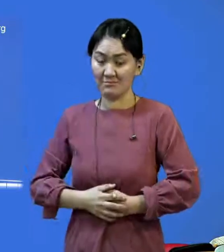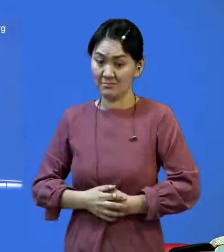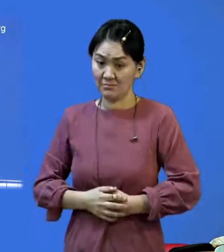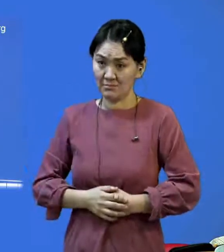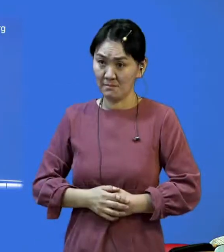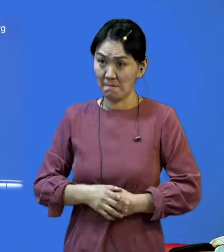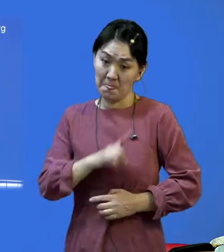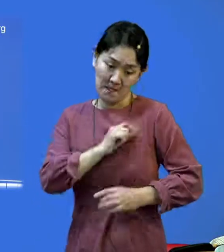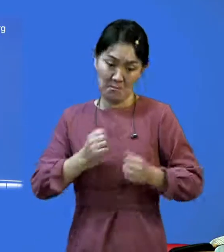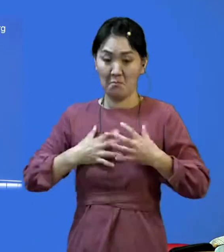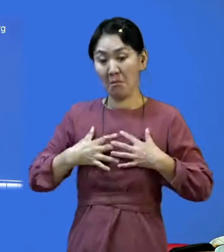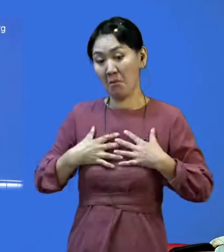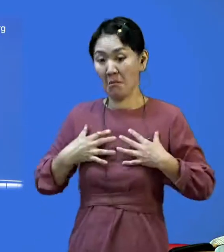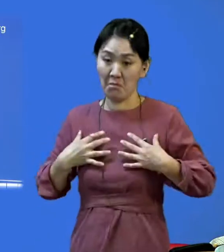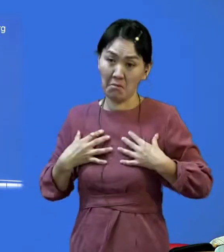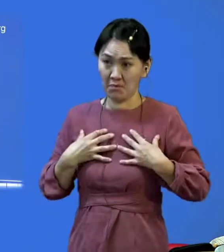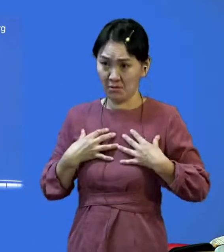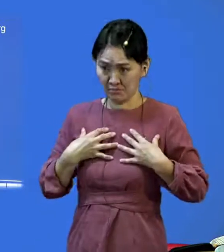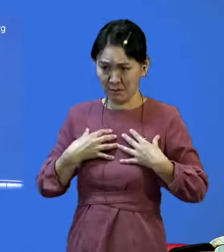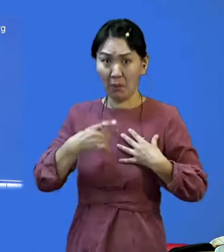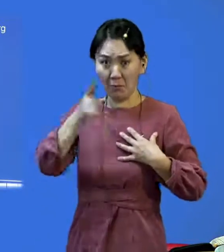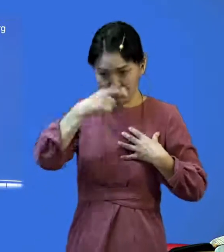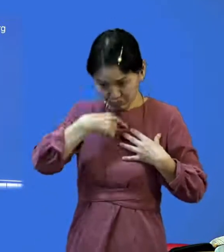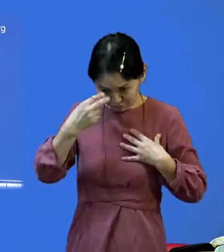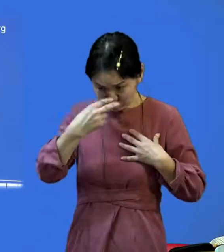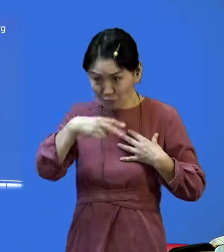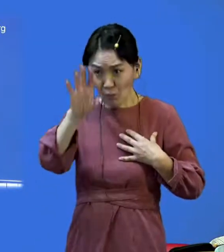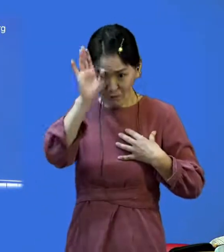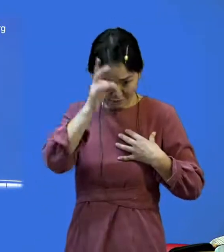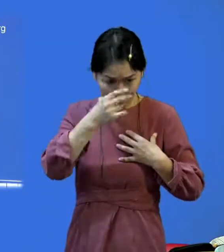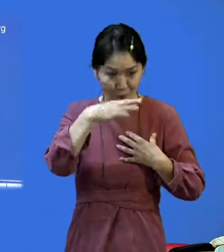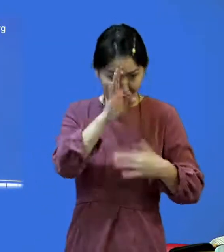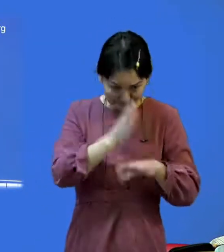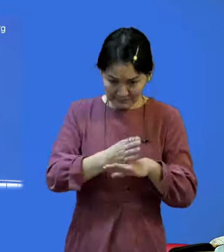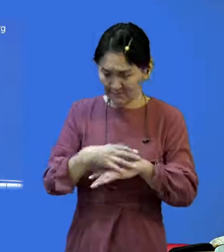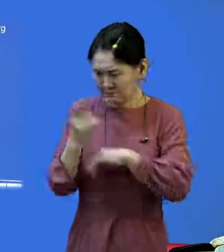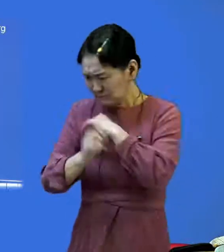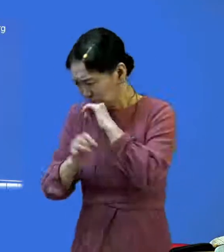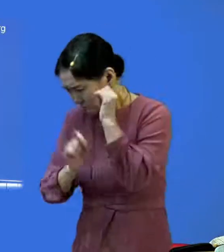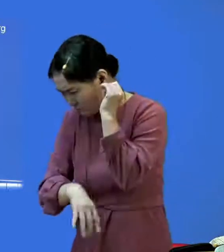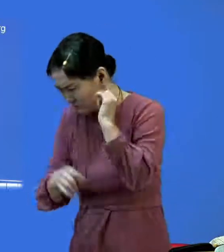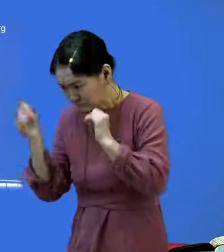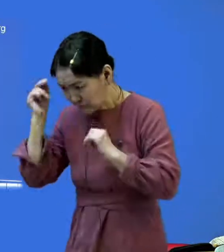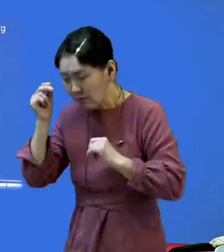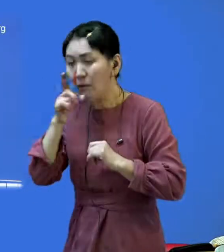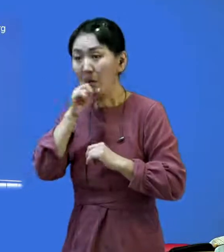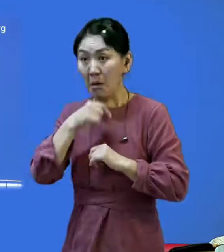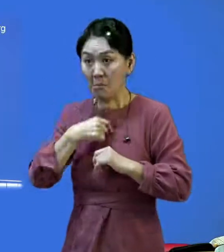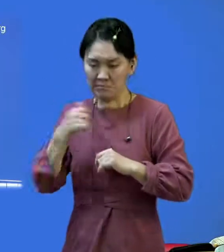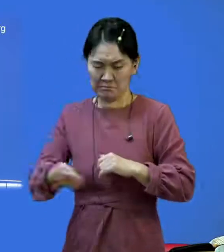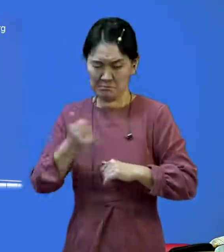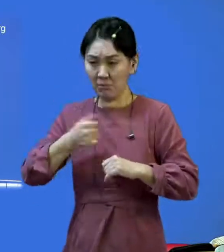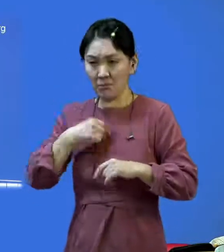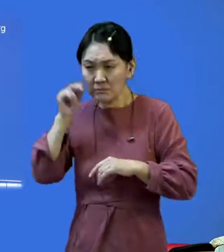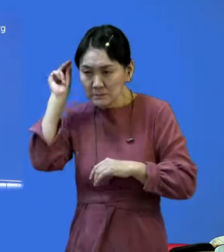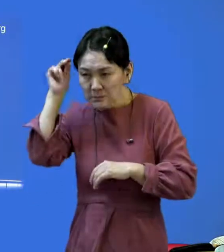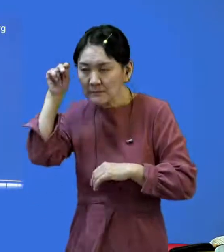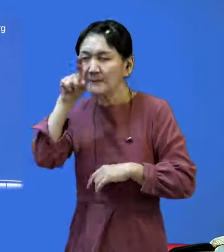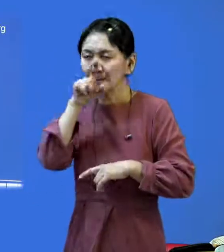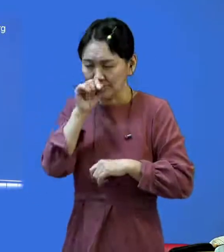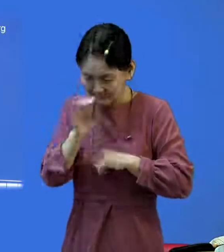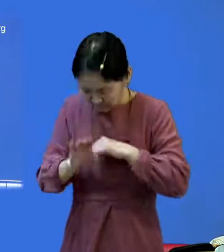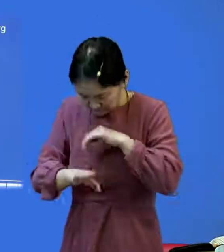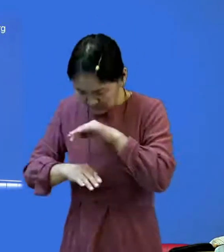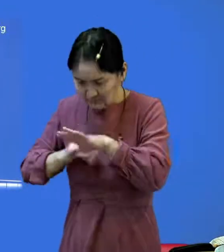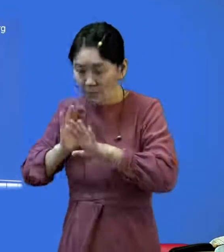Дэлбэг дэглбэг хангалуун байхыг мэддэг, тарчиг байхыг ч мэддэг. Би яг энэс баг багаар сурчил. Эзэн